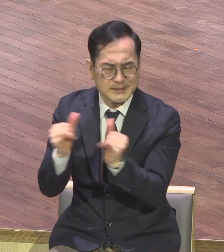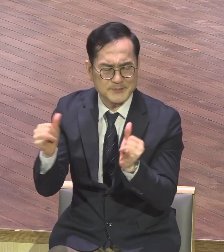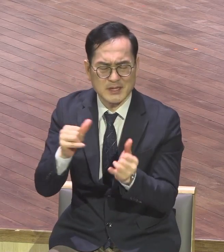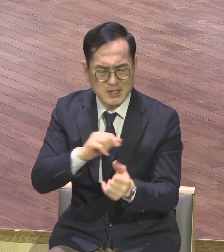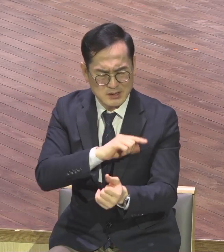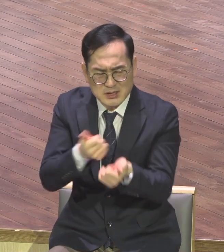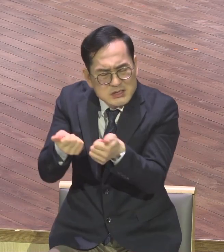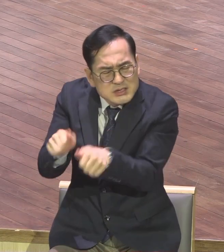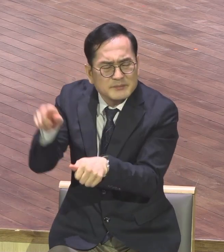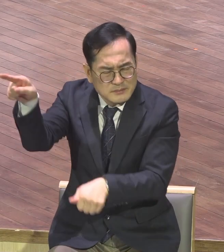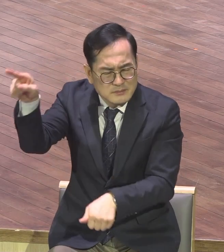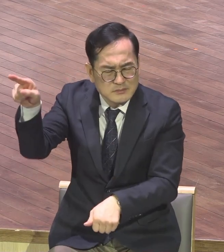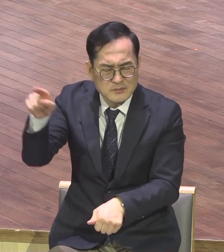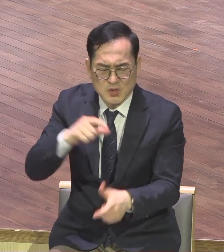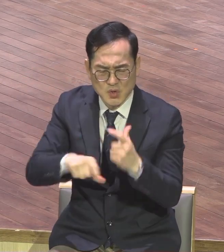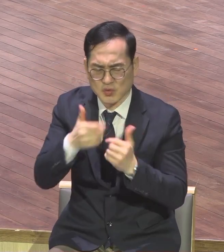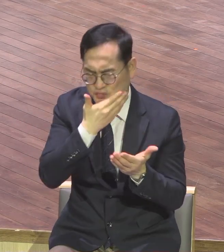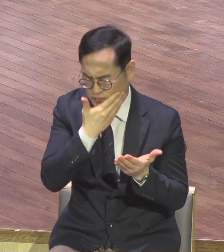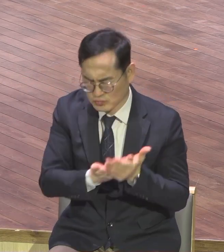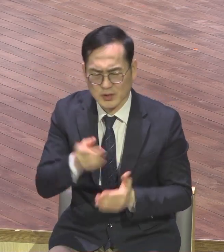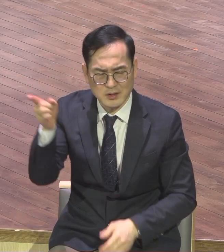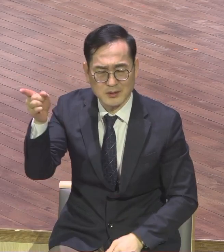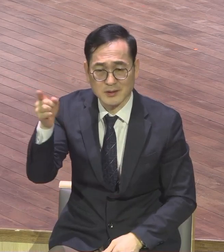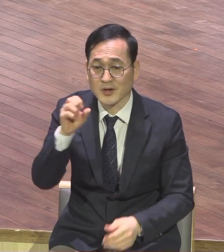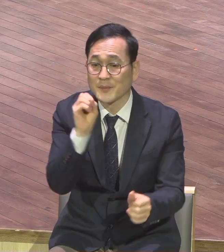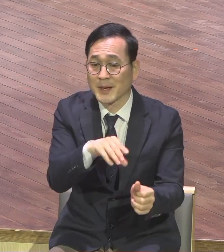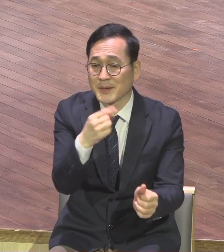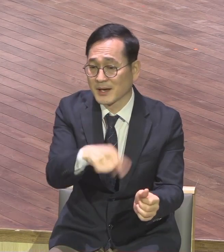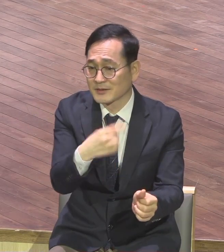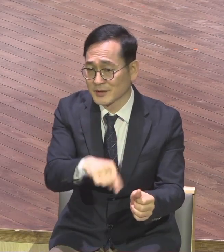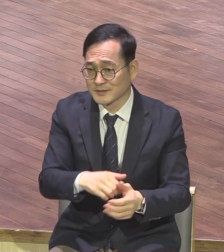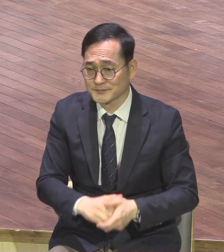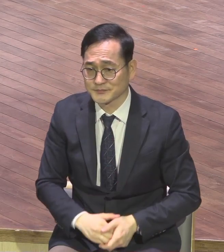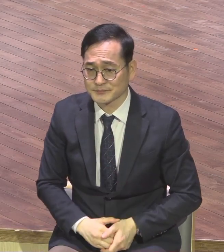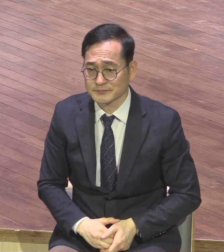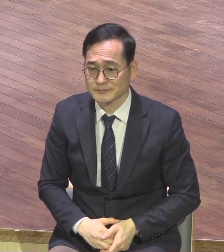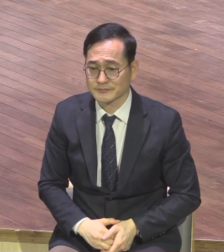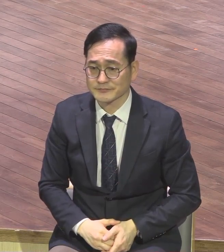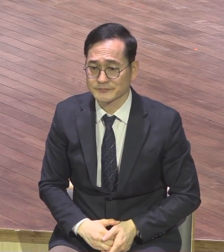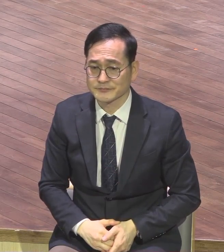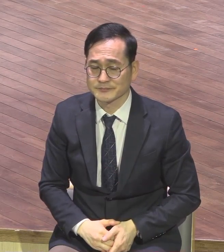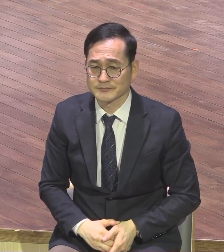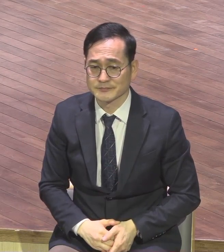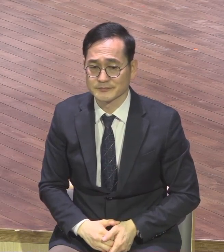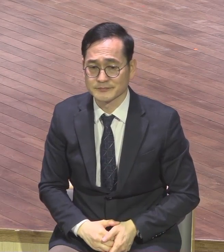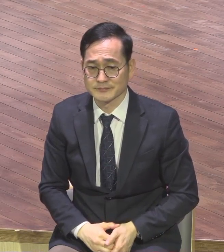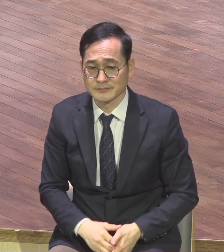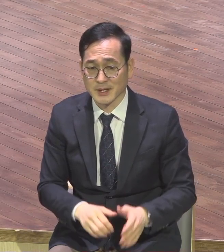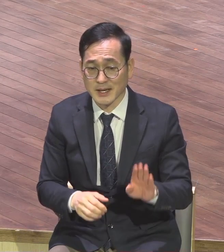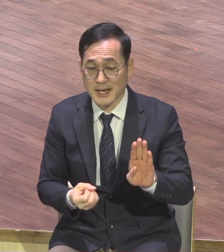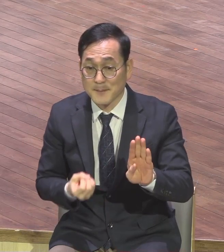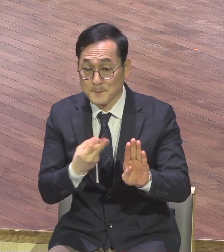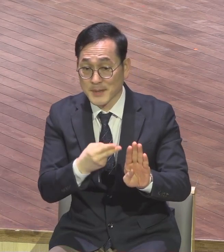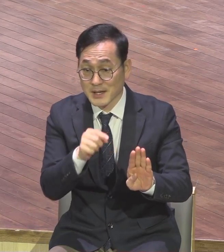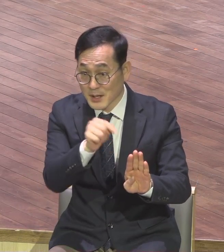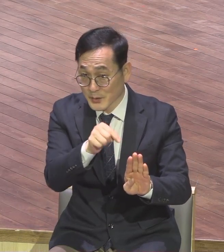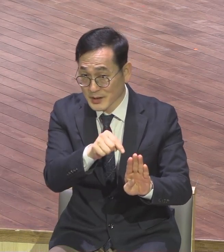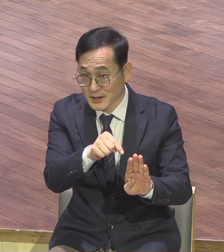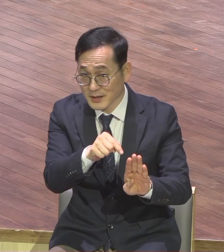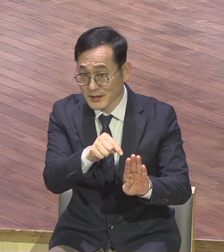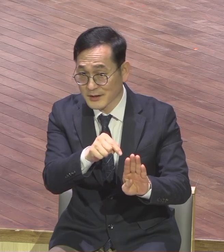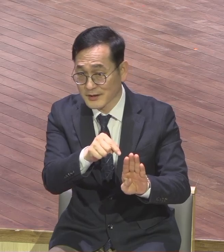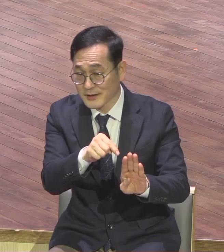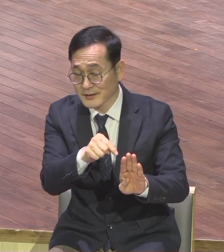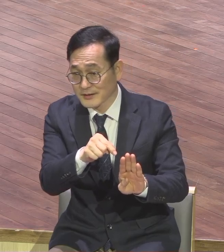바로 천국 시민권이라. 천국 시민권을 왜 강조했냐? 당시에 이 빌립보 살고 있는